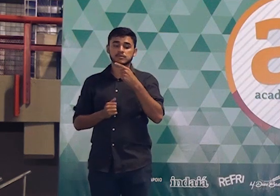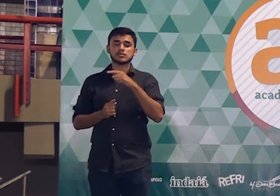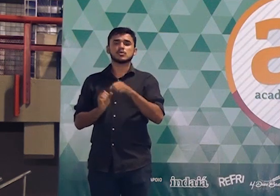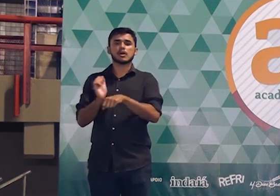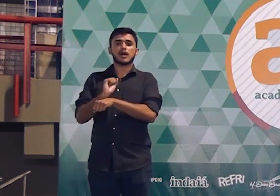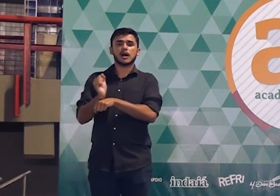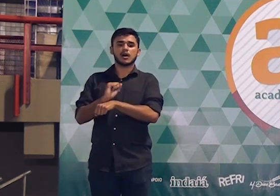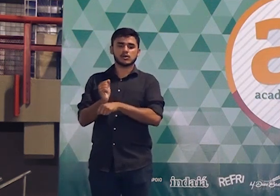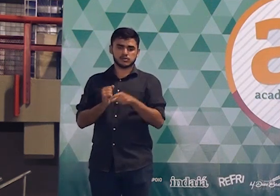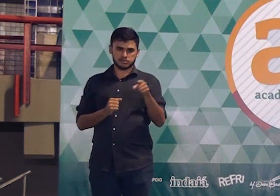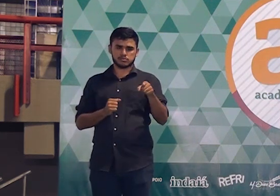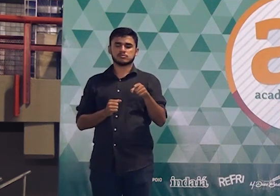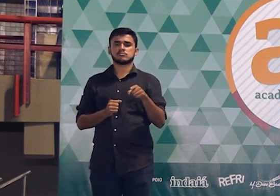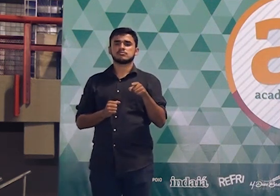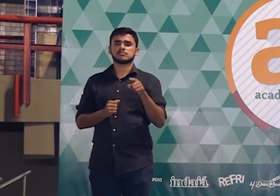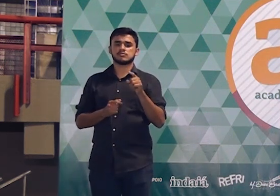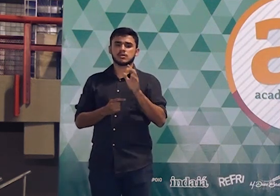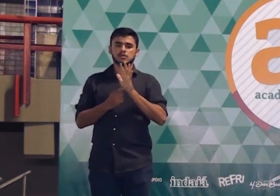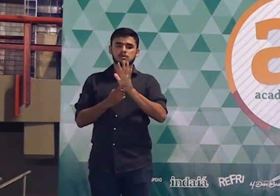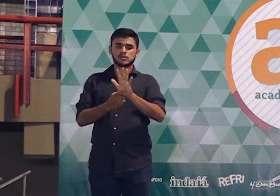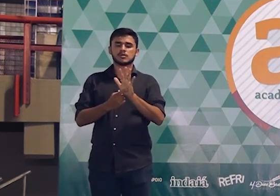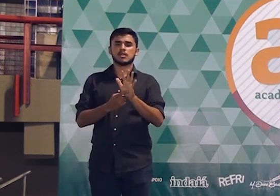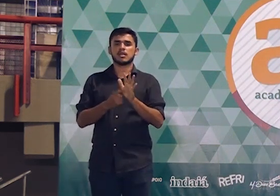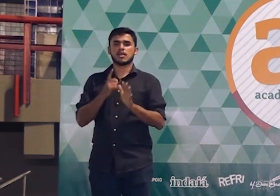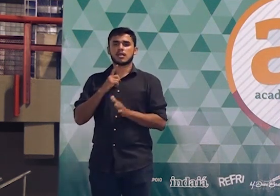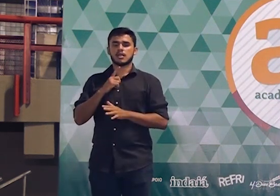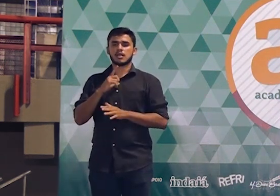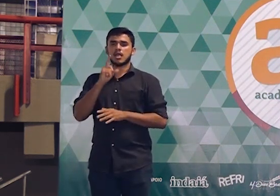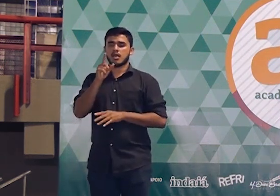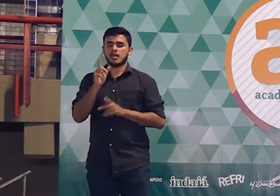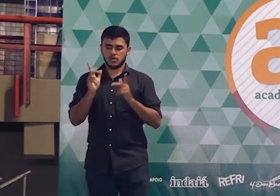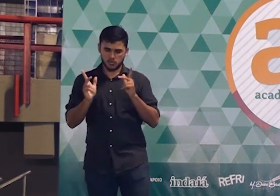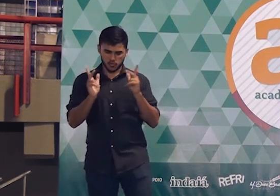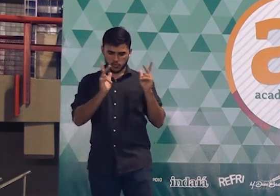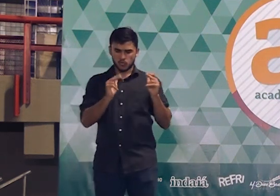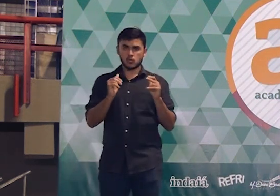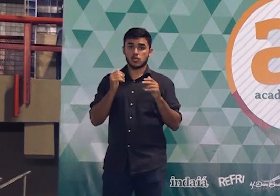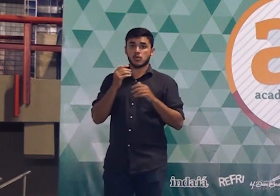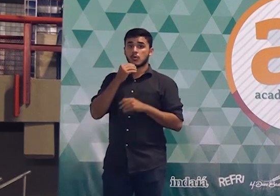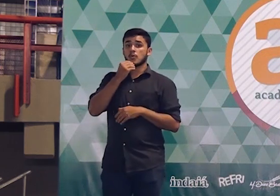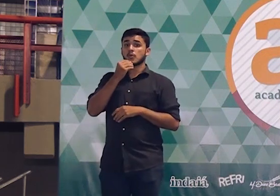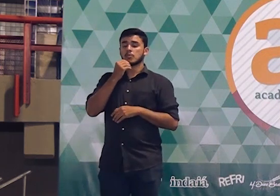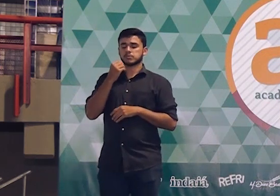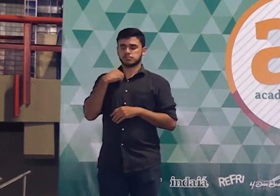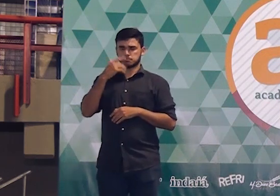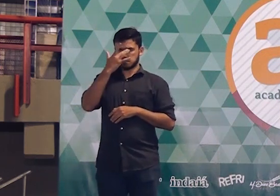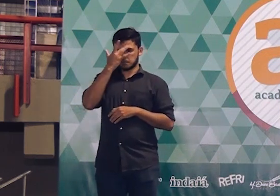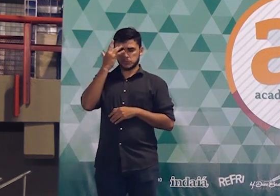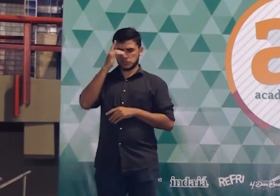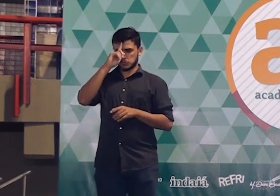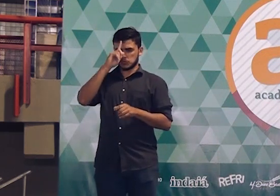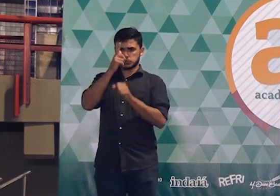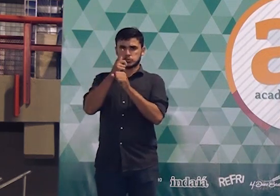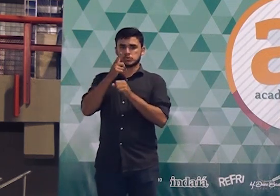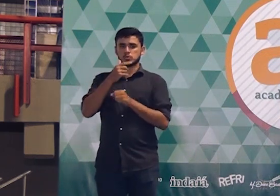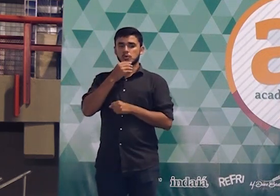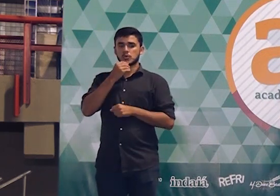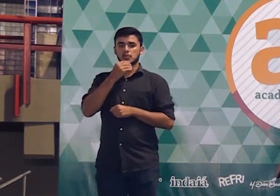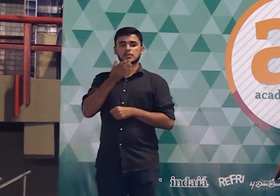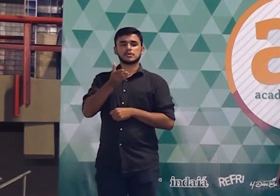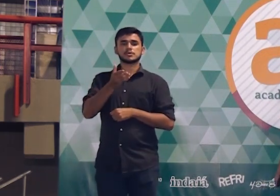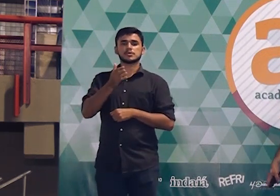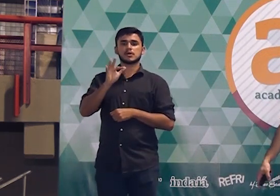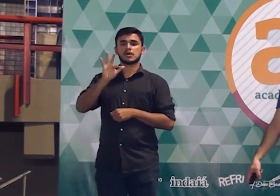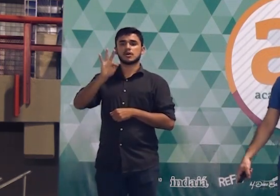que está aí, ele lembra aquele cara que é o dono da empresa, não lembra? Como é o nome desse